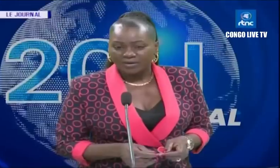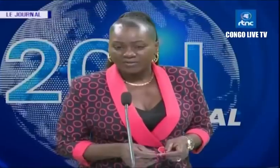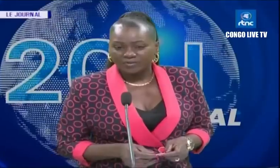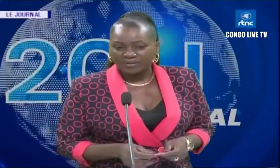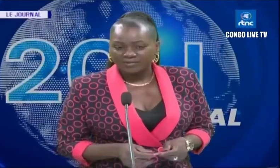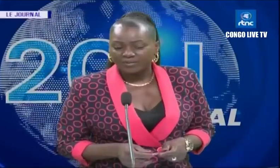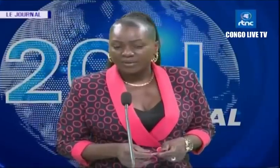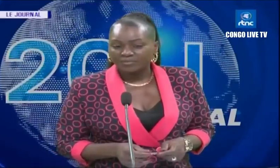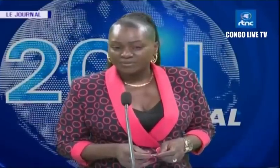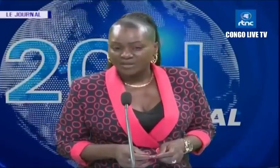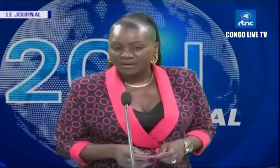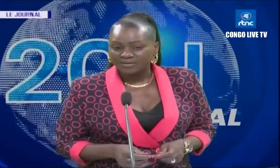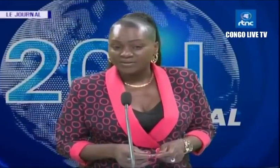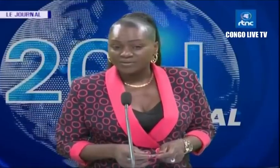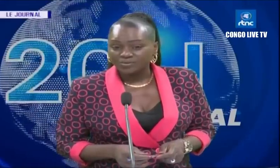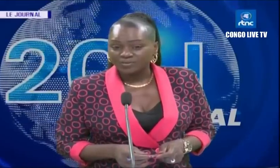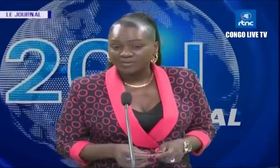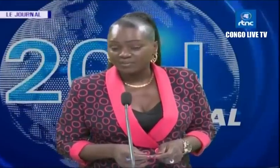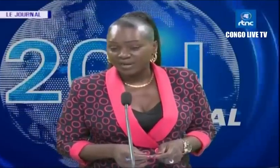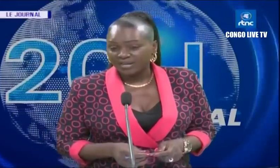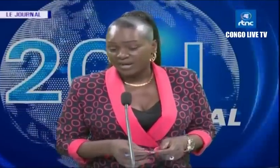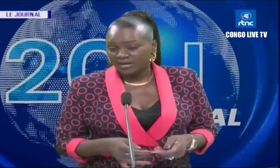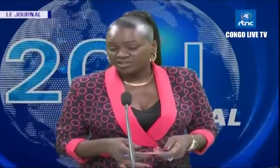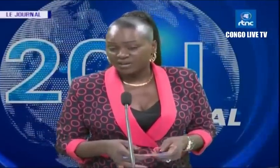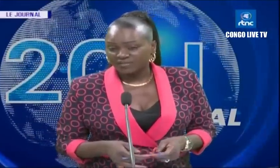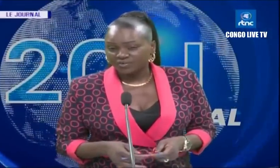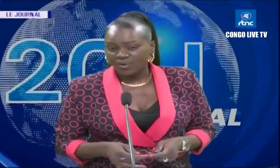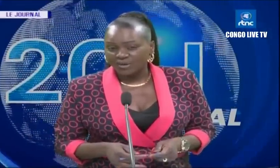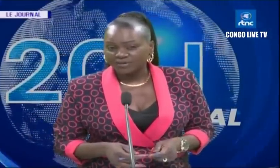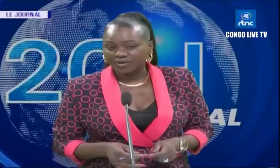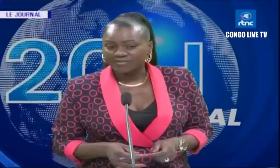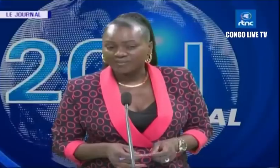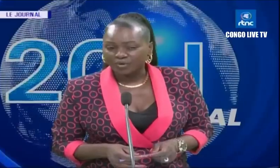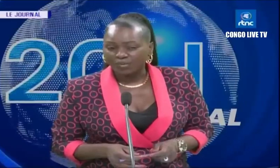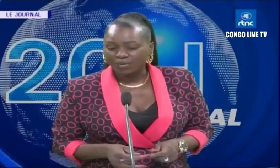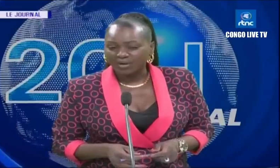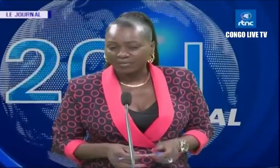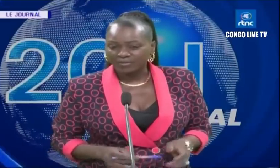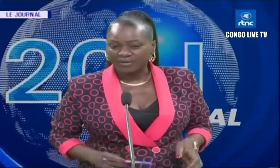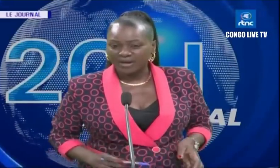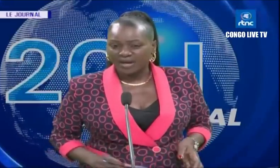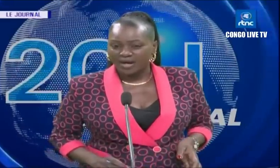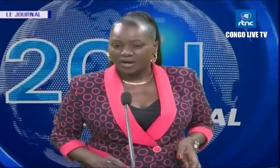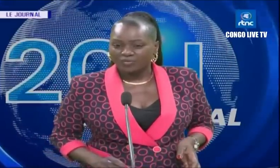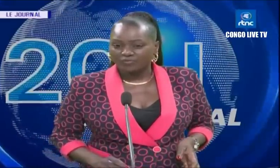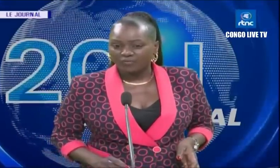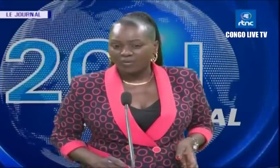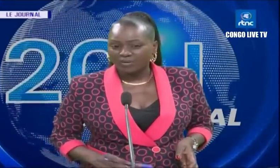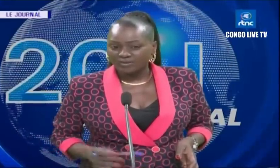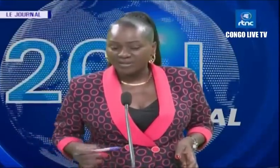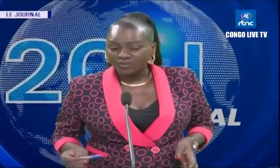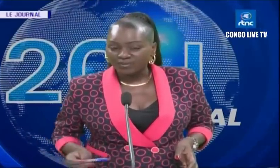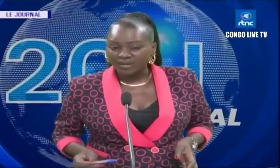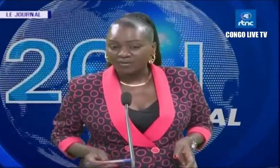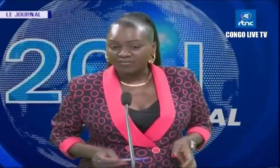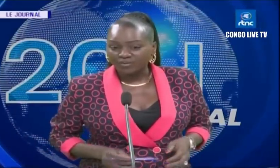de la Semaine mondiale des sourds, célébrée chaque 23 et 30 septembre, nos reporters nous font découvrir leur vécu